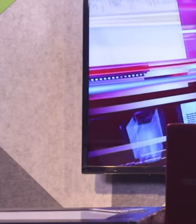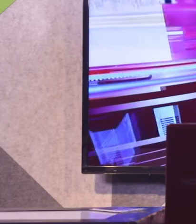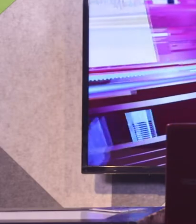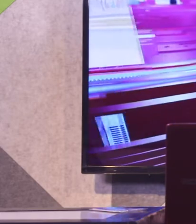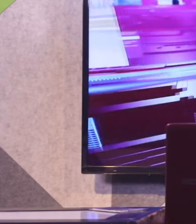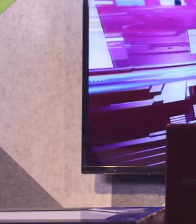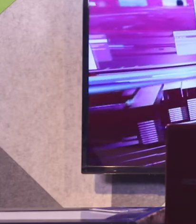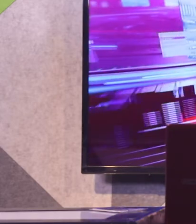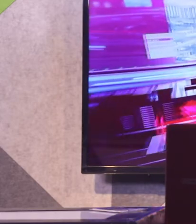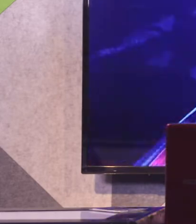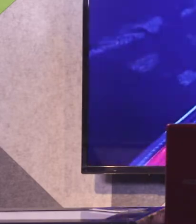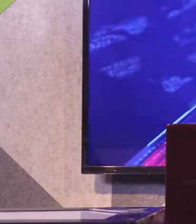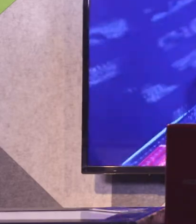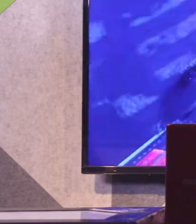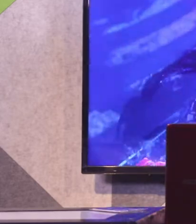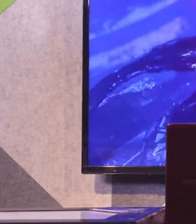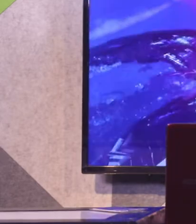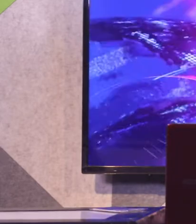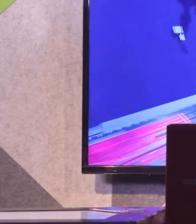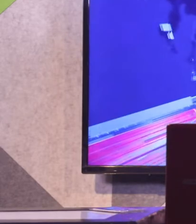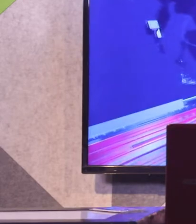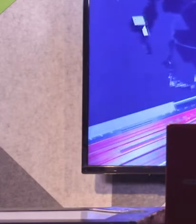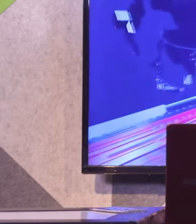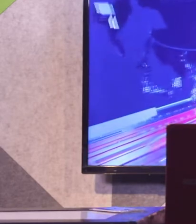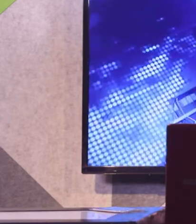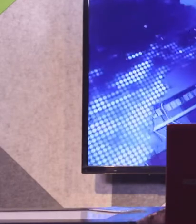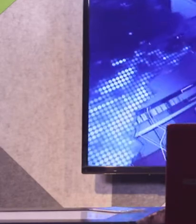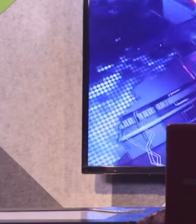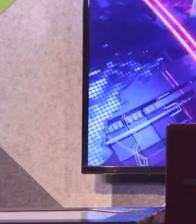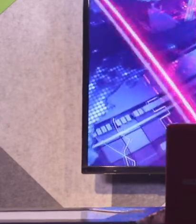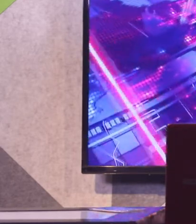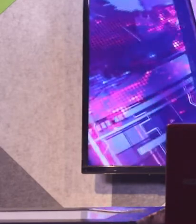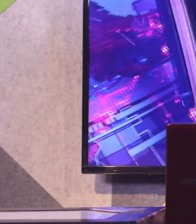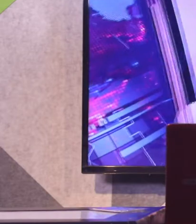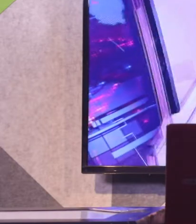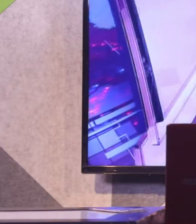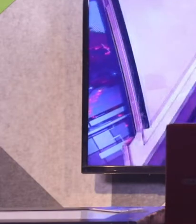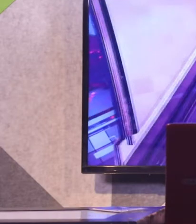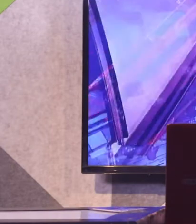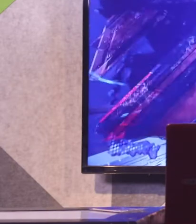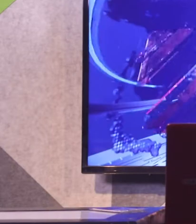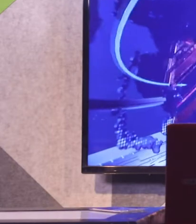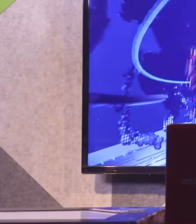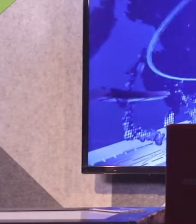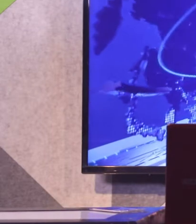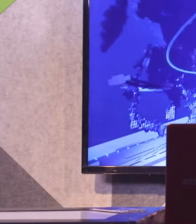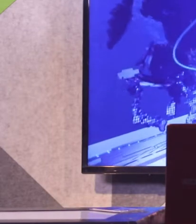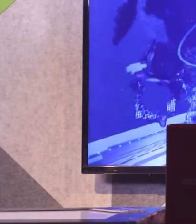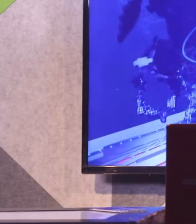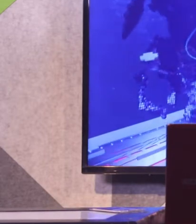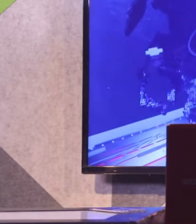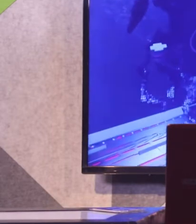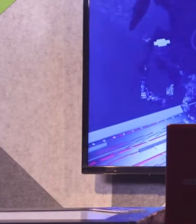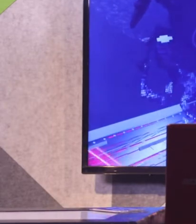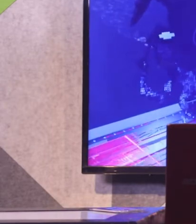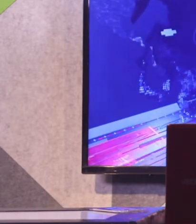хүргэе. 5 дугаар сарын 26-нд Москва Улаанбаатарын онгоцоор ирсэн 170 хүний нэгэнд давтан шинжилгээ хийхэд коронавирус илэрлээ.